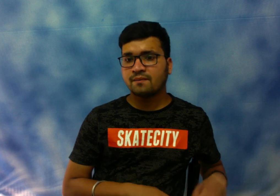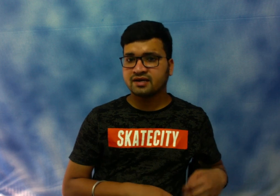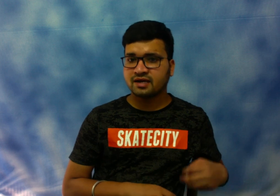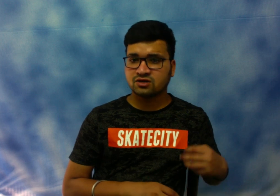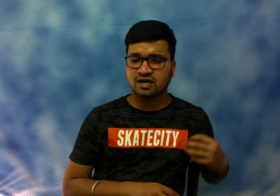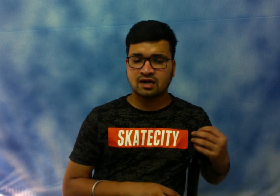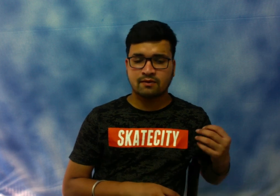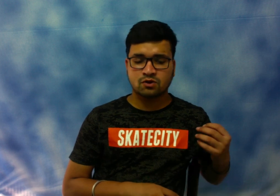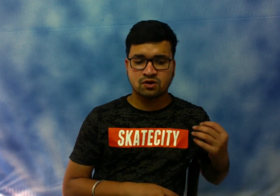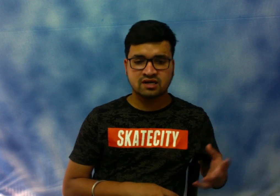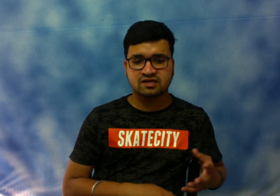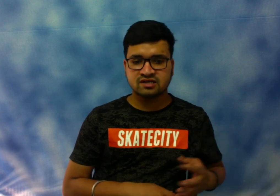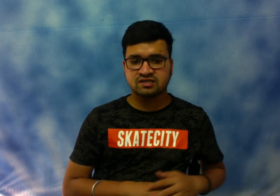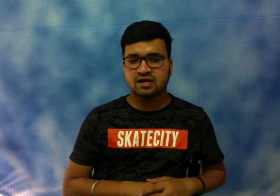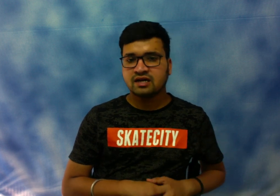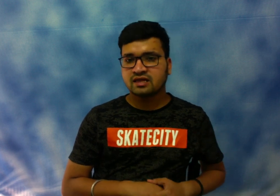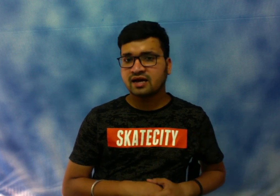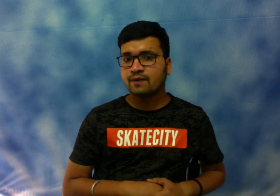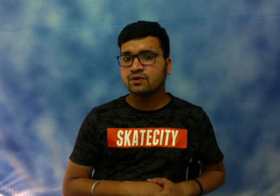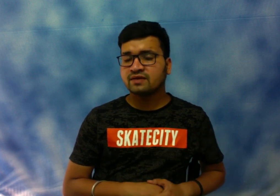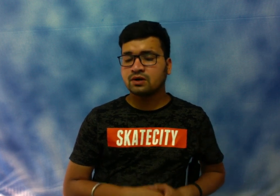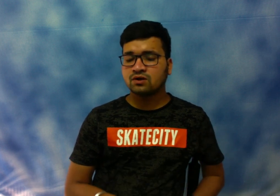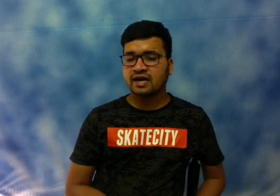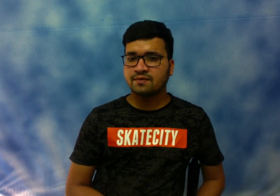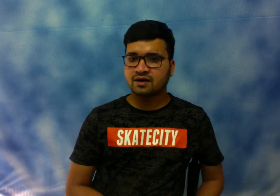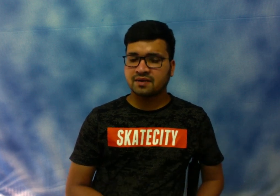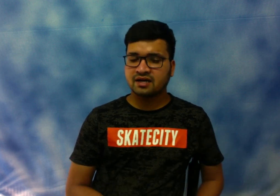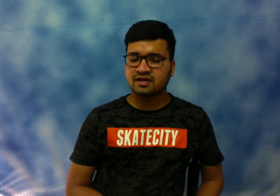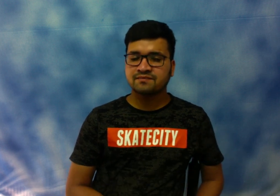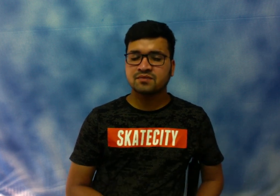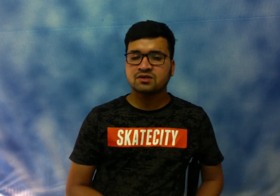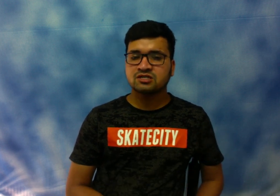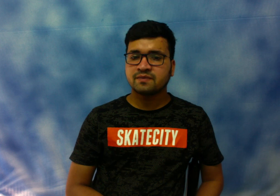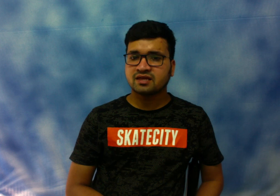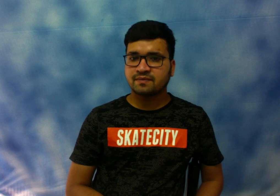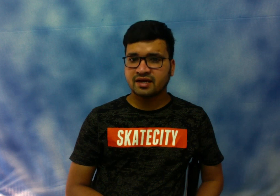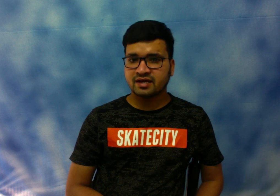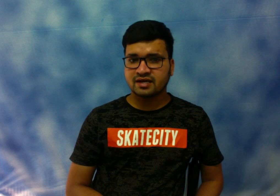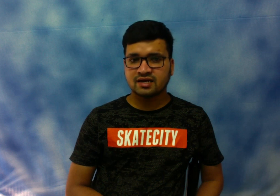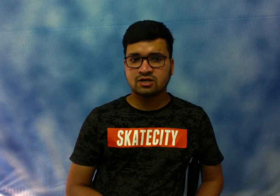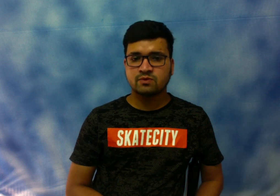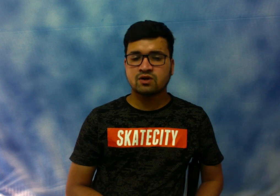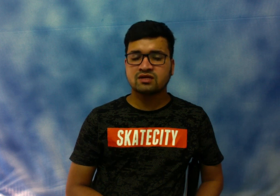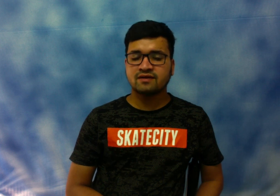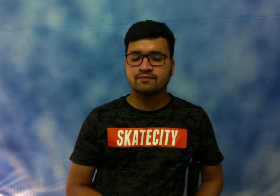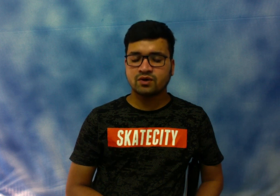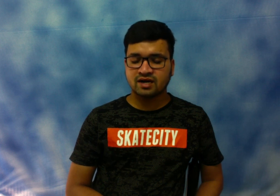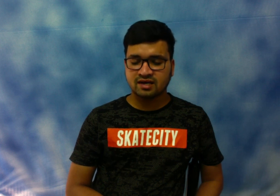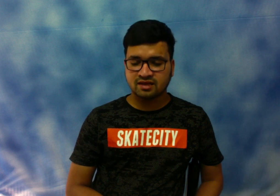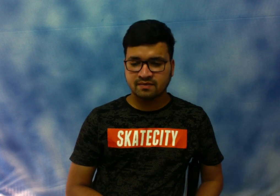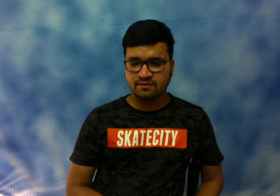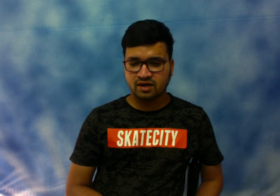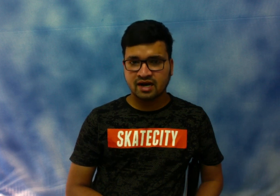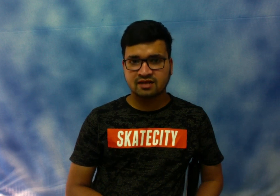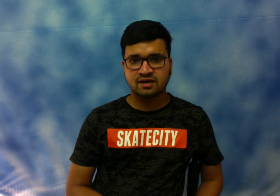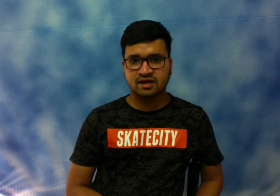नहीं तो जाकर आपको डोनेट कर दीजिए, इससे आप उन सभी लोगों की हेल्प कर पाएंगे जिनके पास कपड़े नहीं है या जो बहुत ही बुरी कंडीशन में बुरे हालात में रह रहे